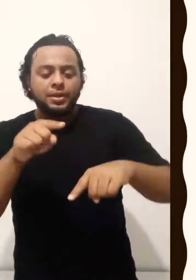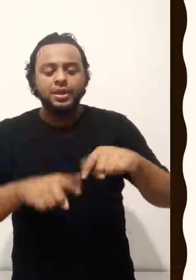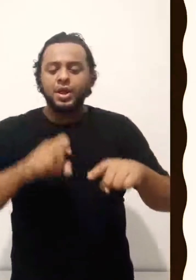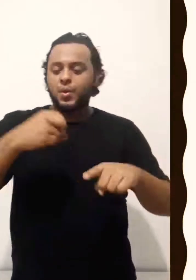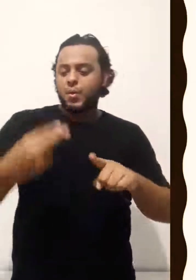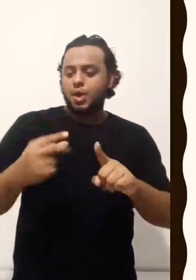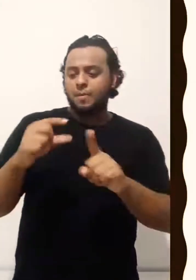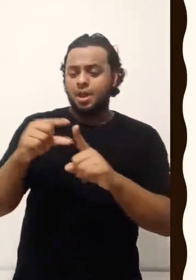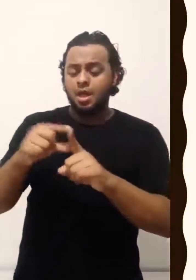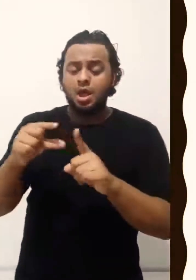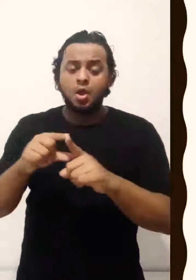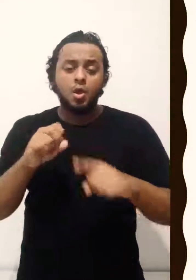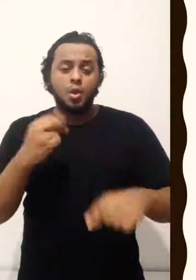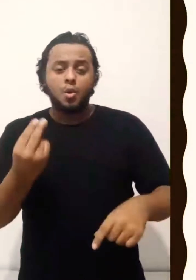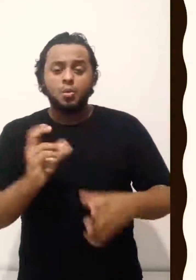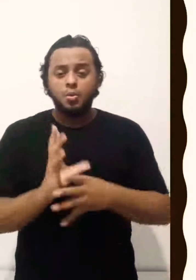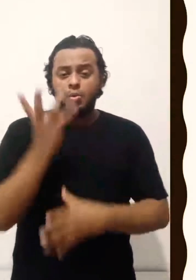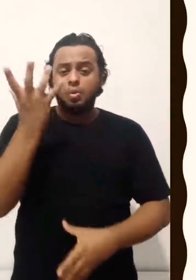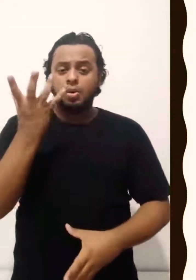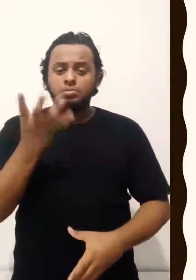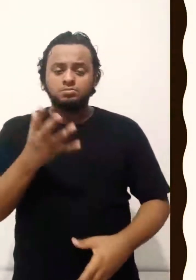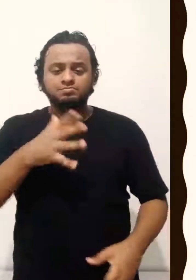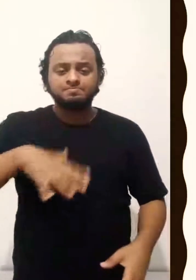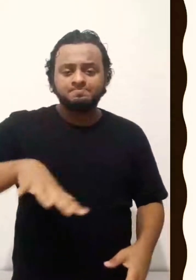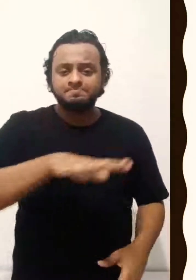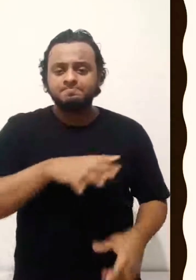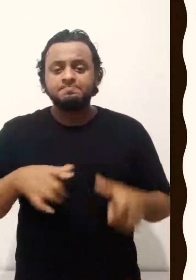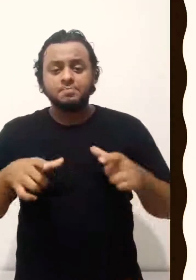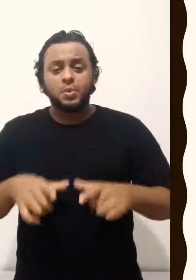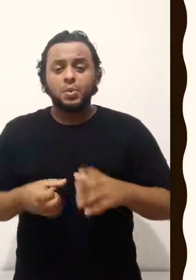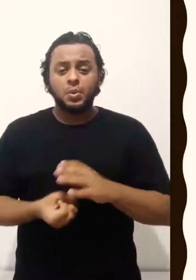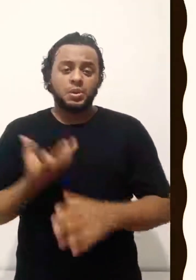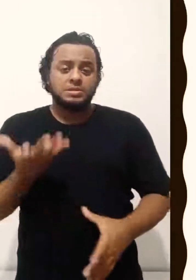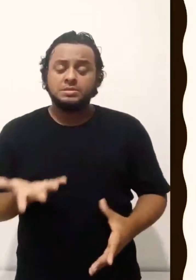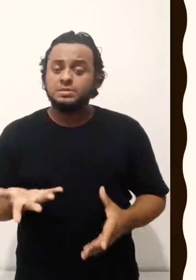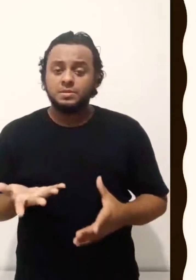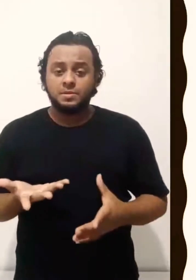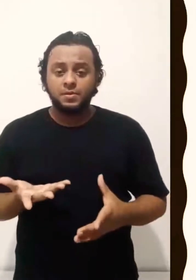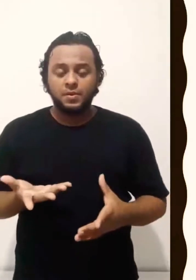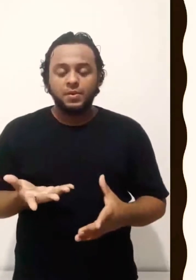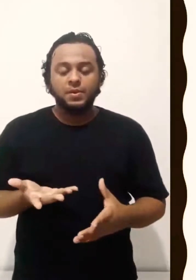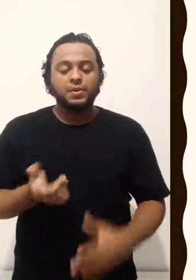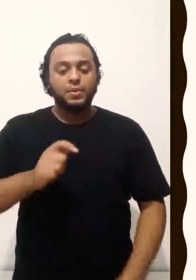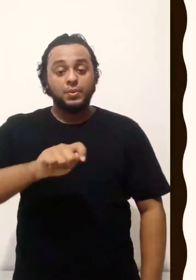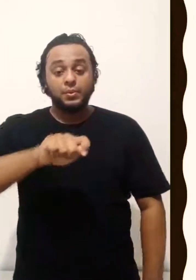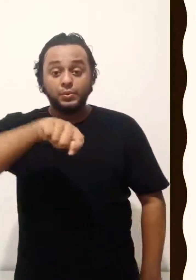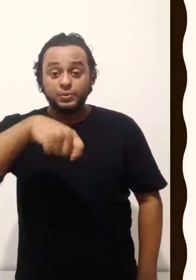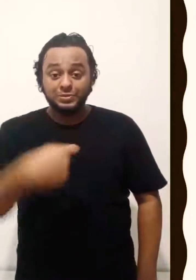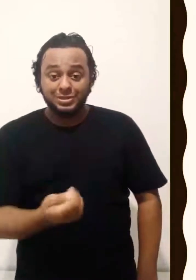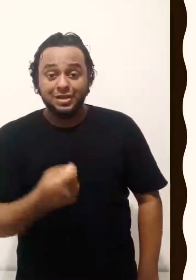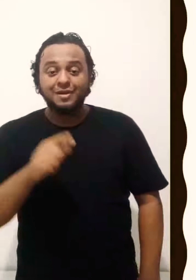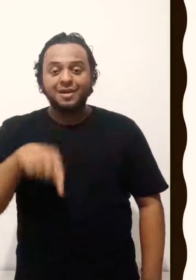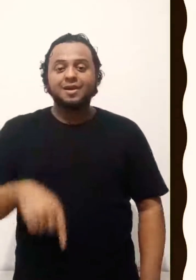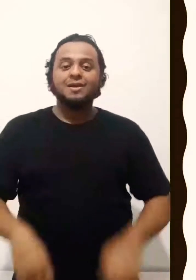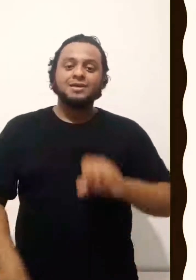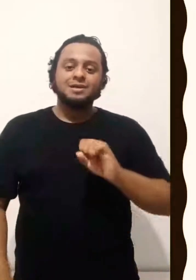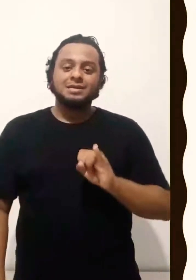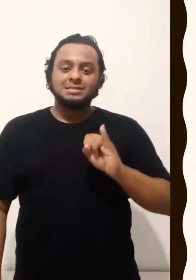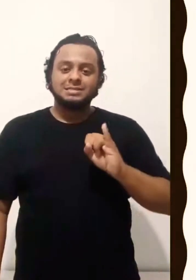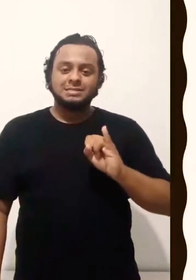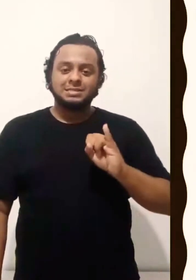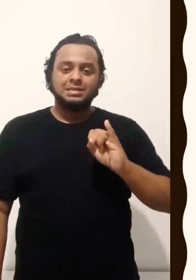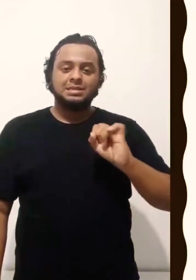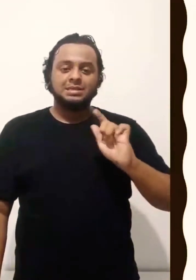uma palavra, né, uma situação que está acontecendo. O sinal é um